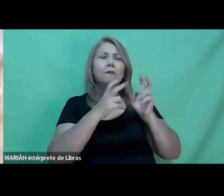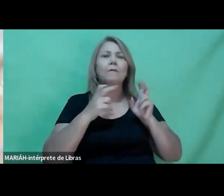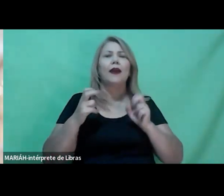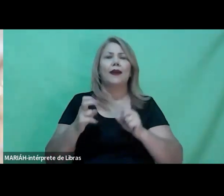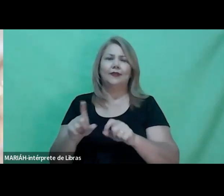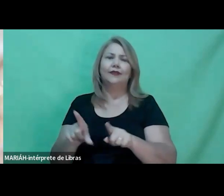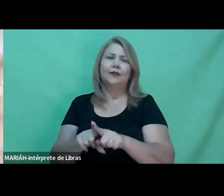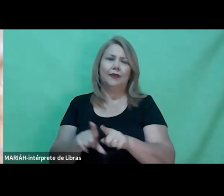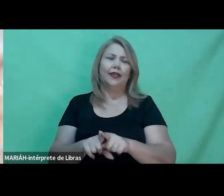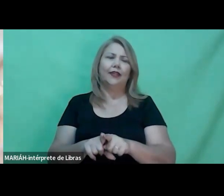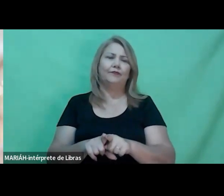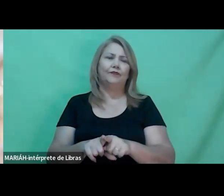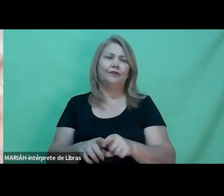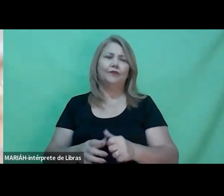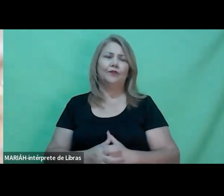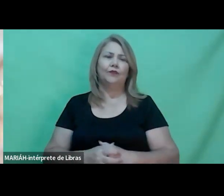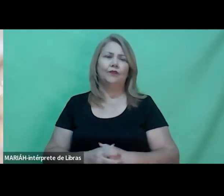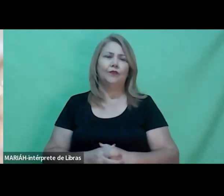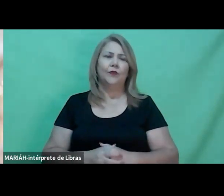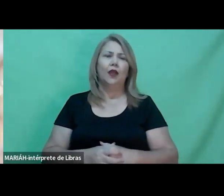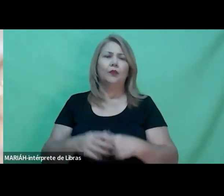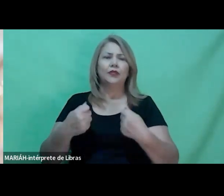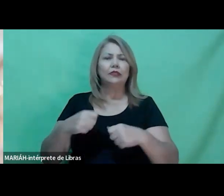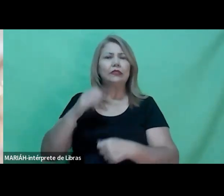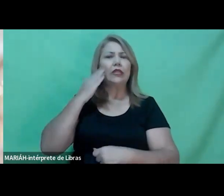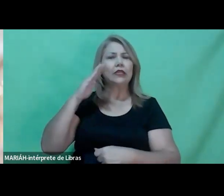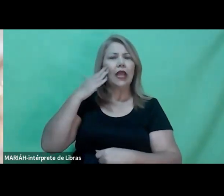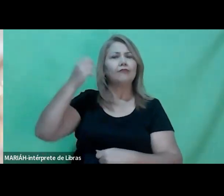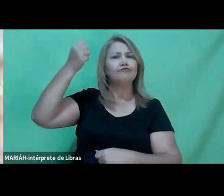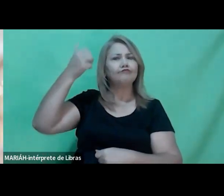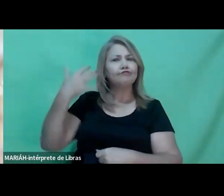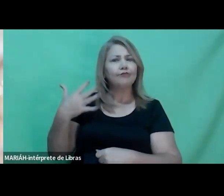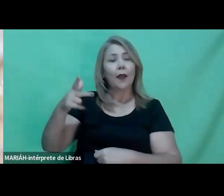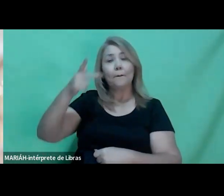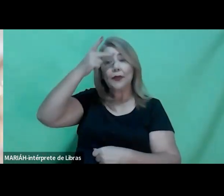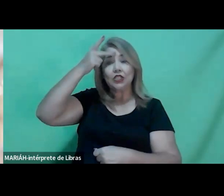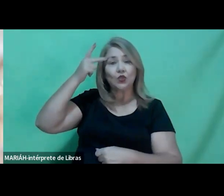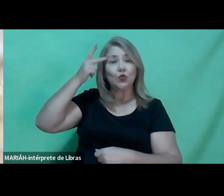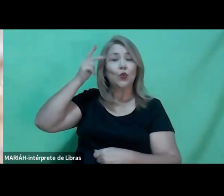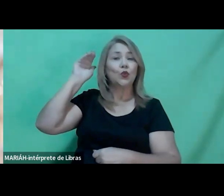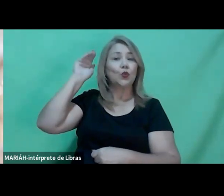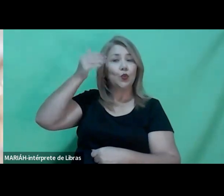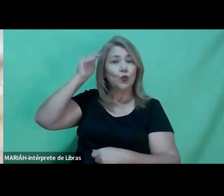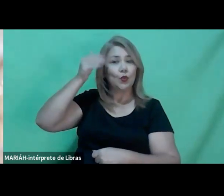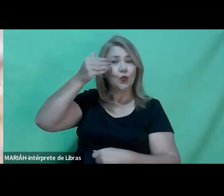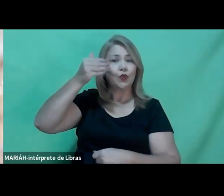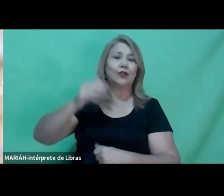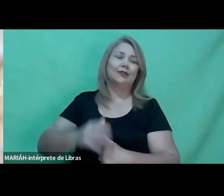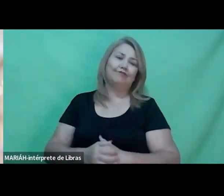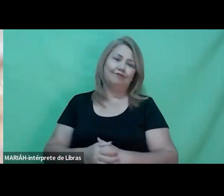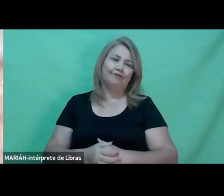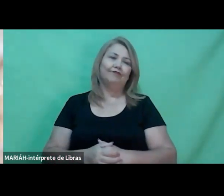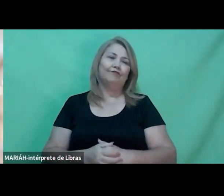se oye porque tengo que tener muy claro que estoy describiendo para una persona sordo ciega entonces